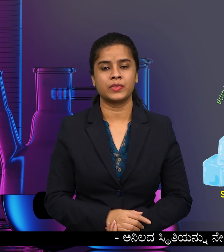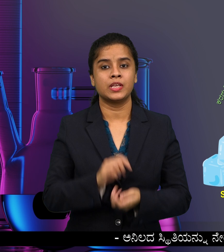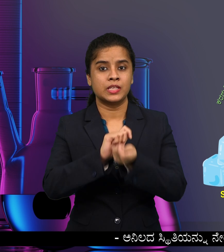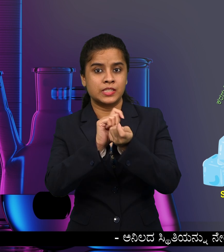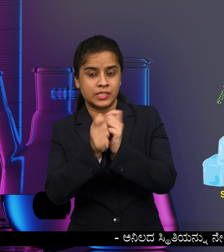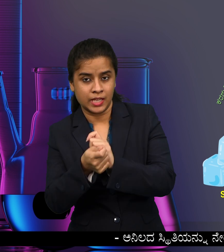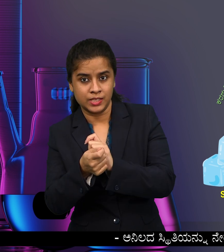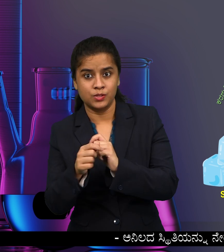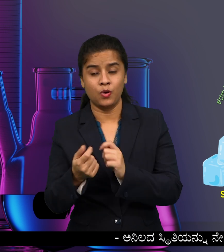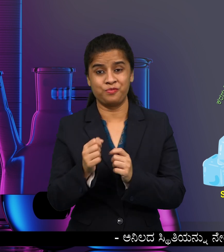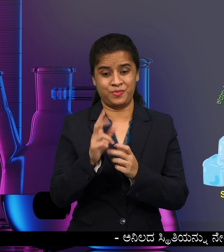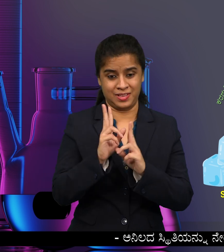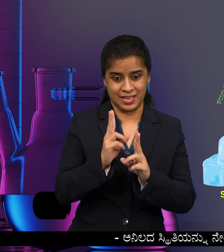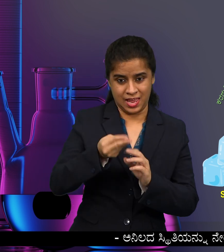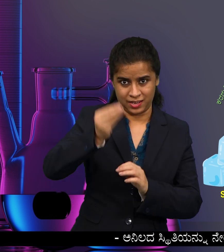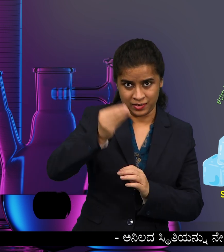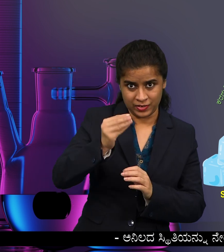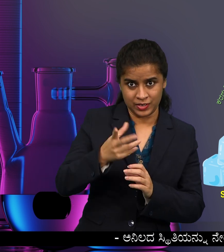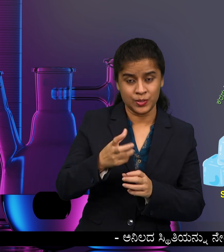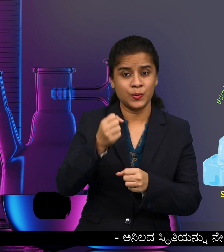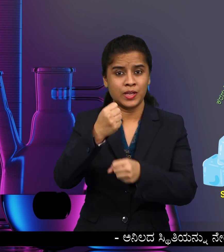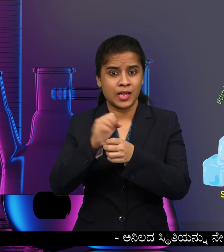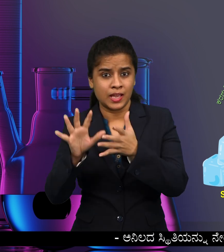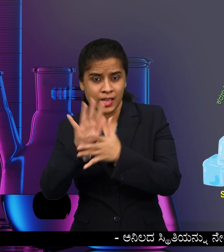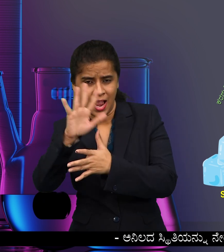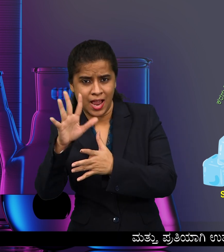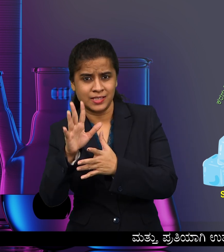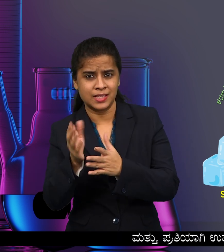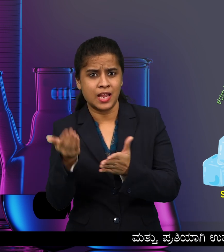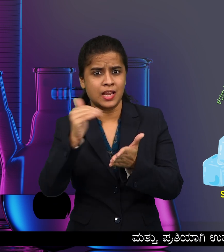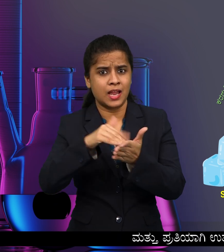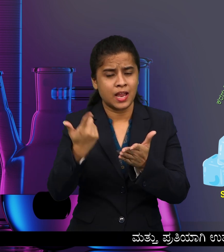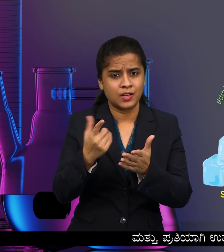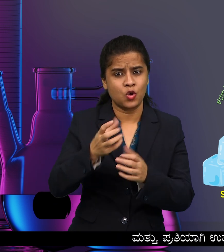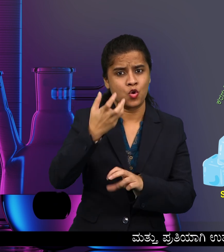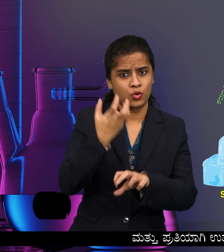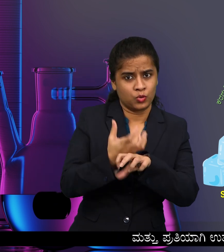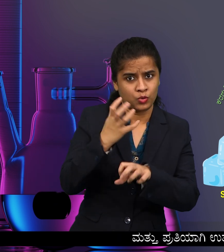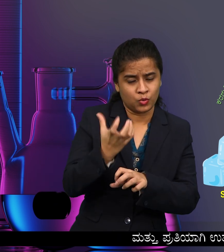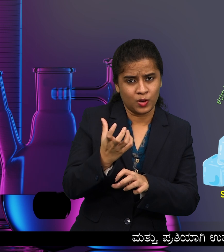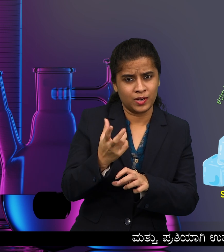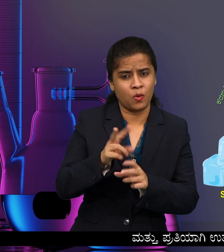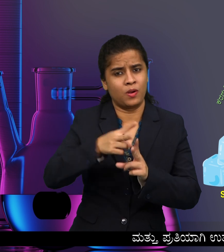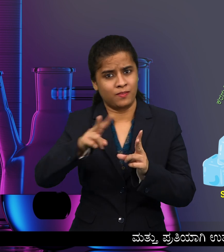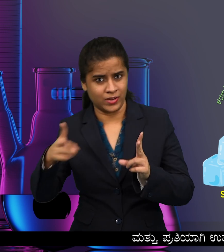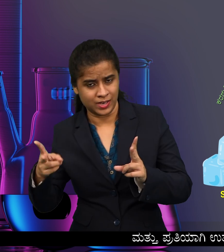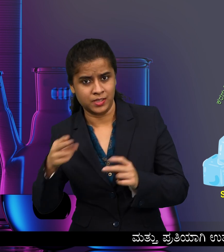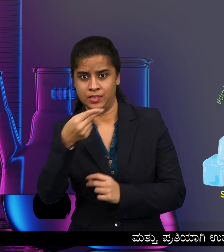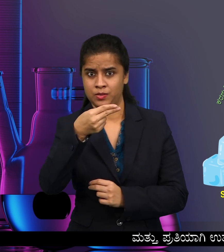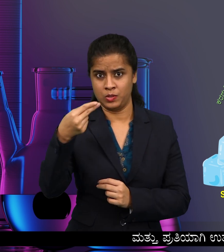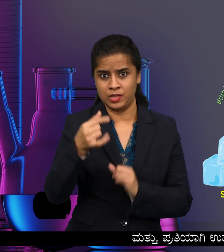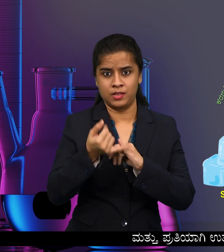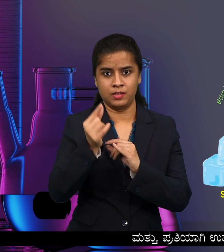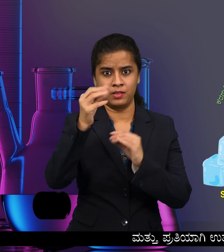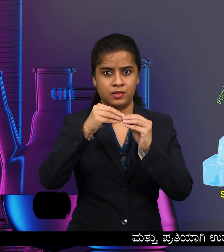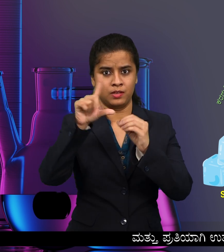ಅನಿಲದ ಸ್ಥಿತಿಯನ್ನು ನೇರವಾಗಿ ಘನವಾಗಿ ಬದಲಾಯಿಸುವುದು ಮತ್ತು ಪ್ರತಿಯಾಗಿ ಉತ್ಪತನ ಎಂದು ಕರೆಯಲಾಗುತ್ತದೆ.